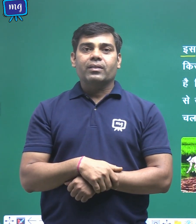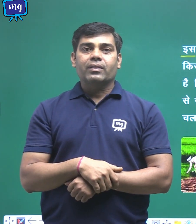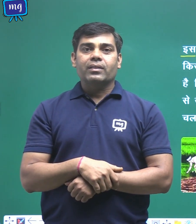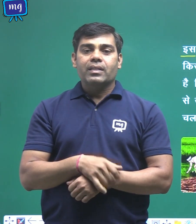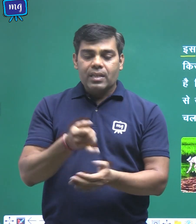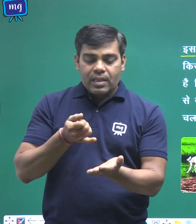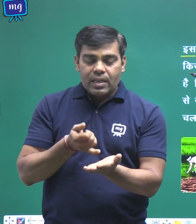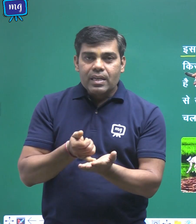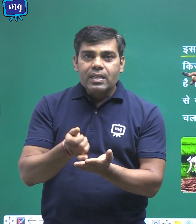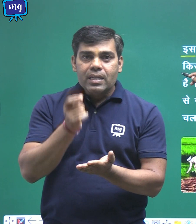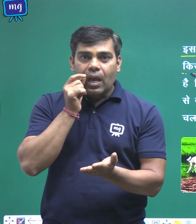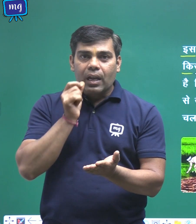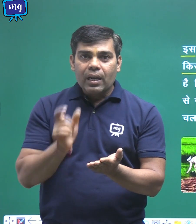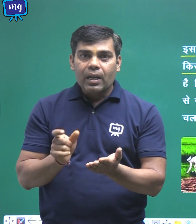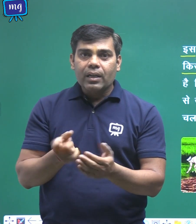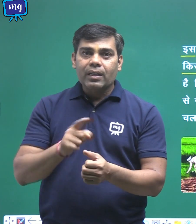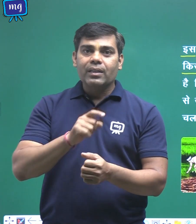किसान की